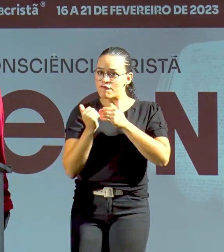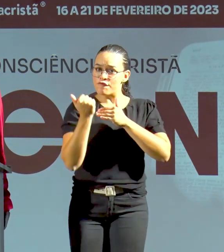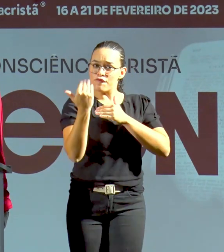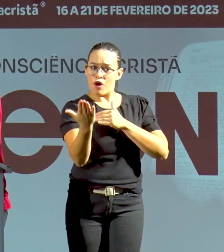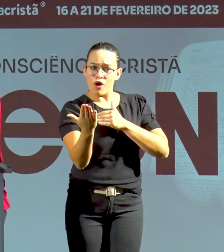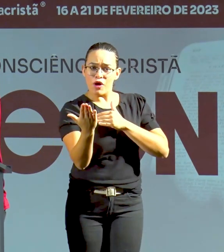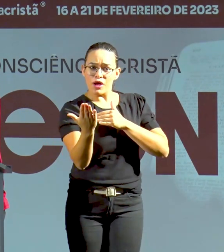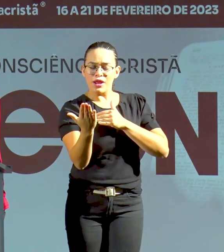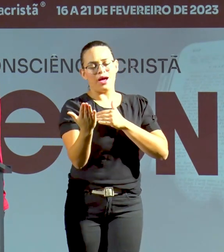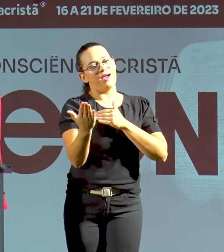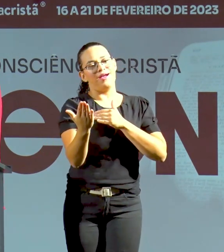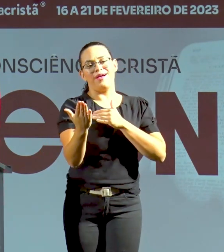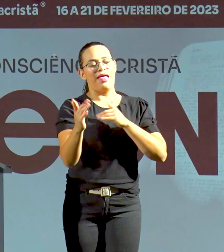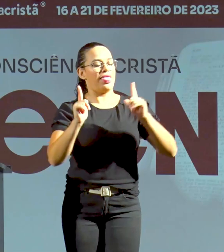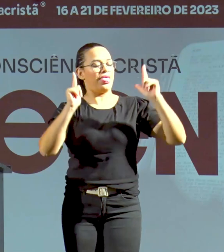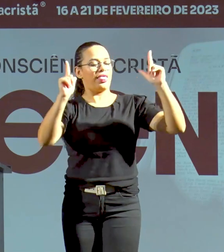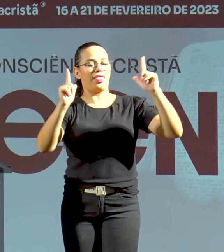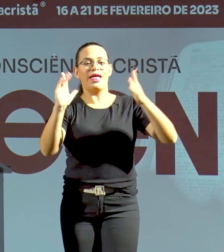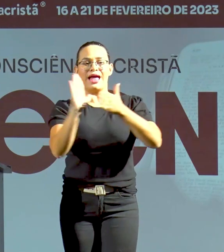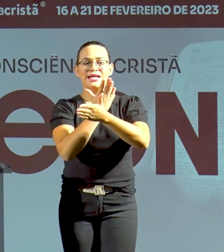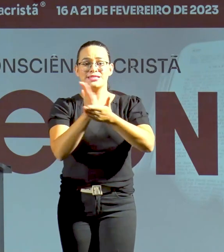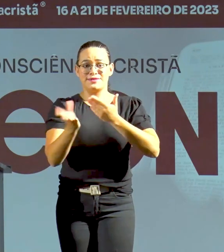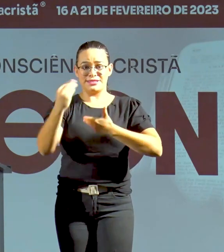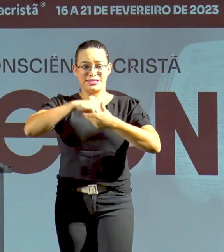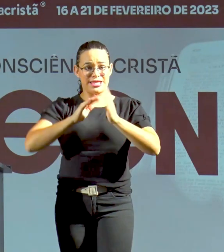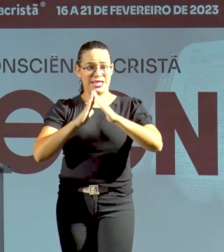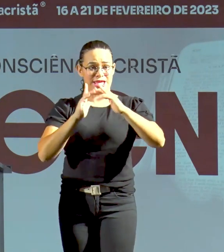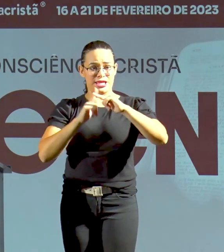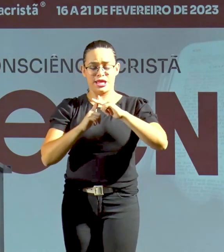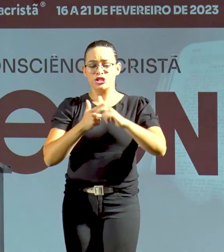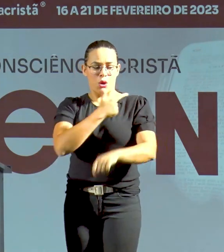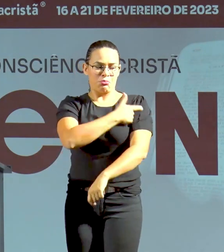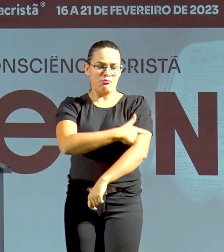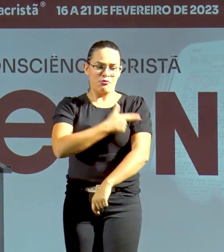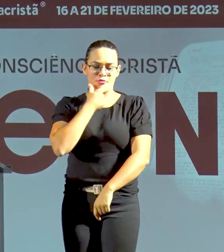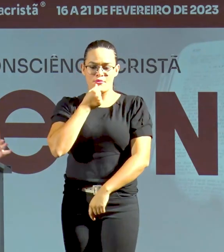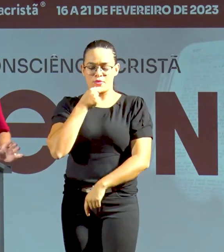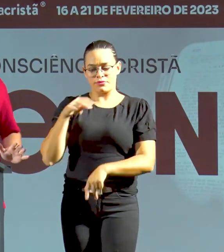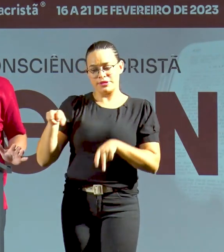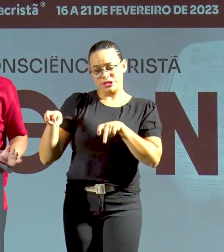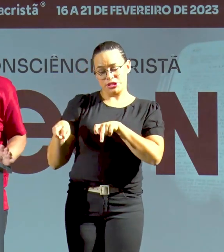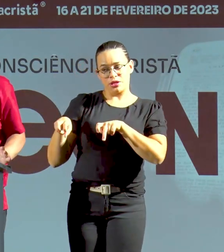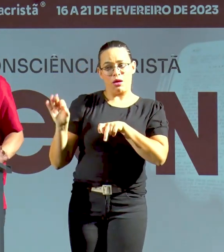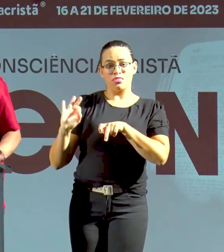olha para o lado nem olha para o menino nem senta do lado de menino ou menina